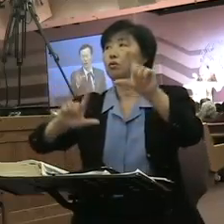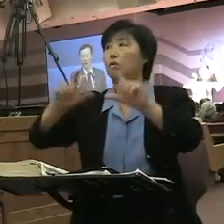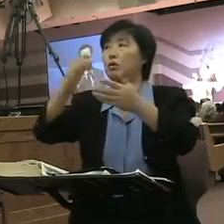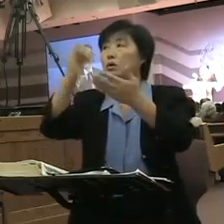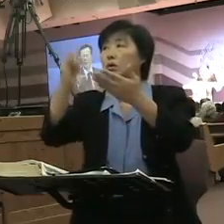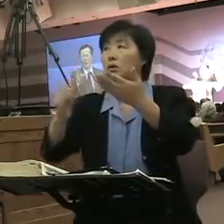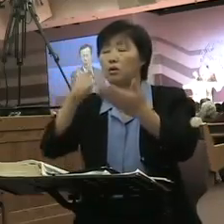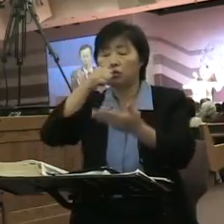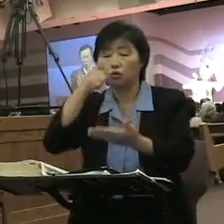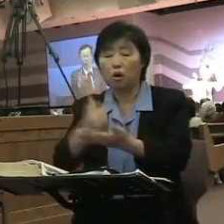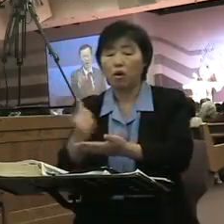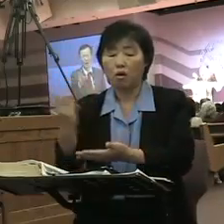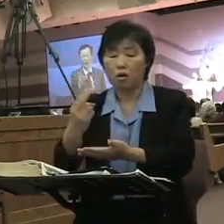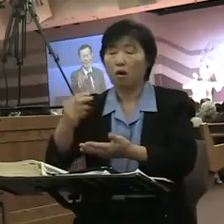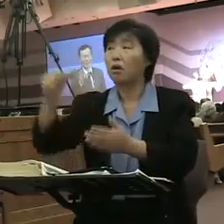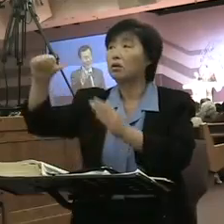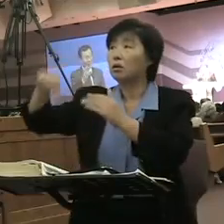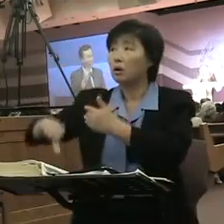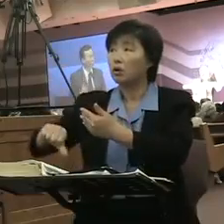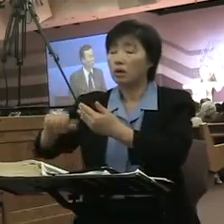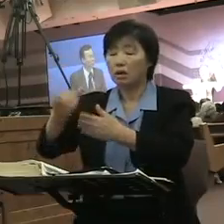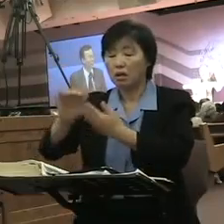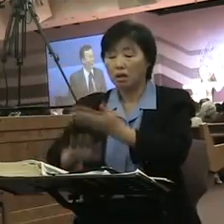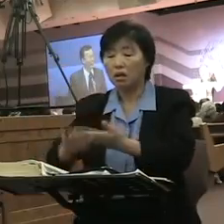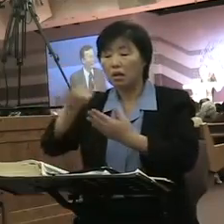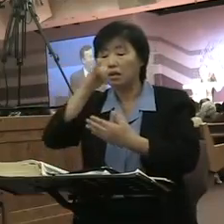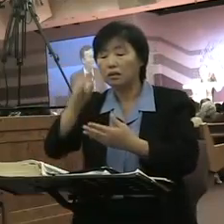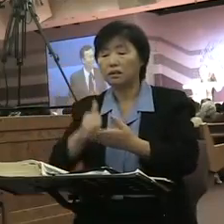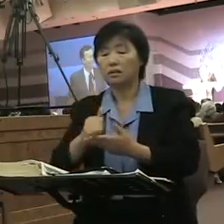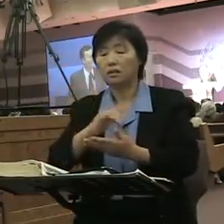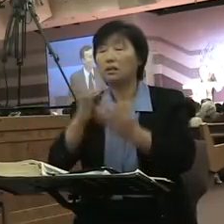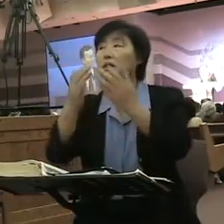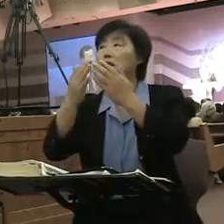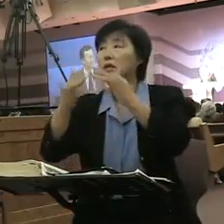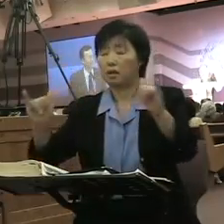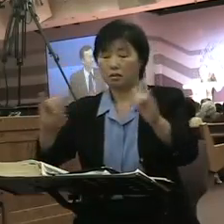죄와 저주 아래 있는 인간의 모습입니다.